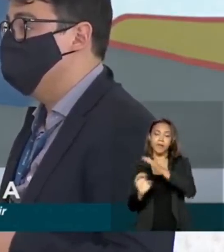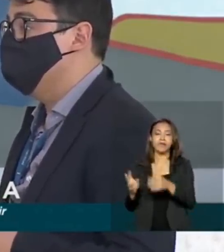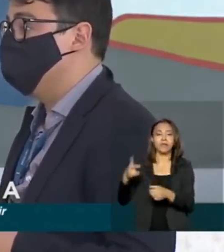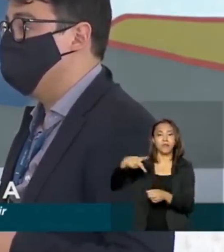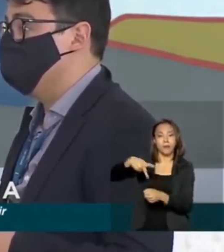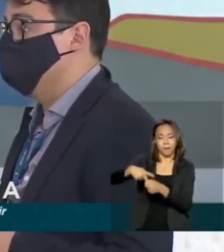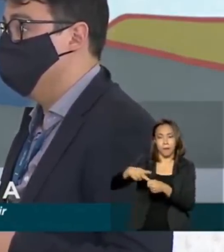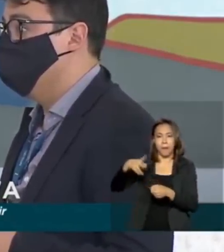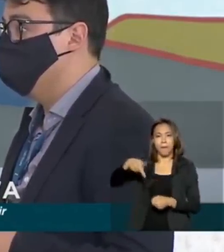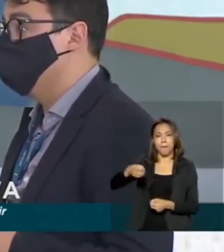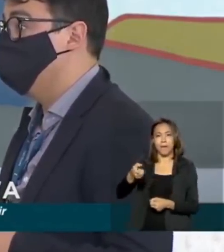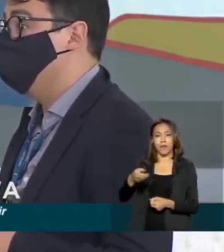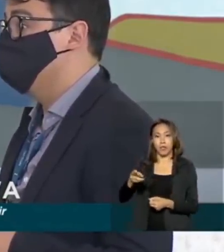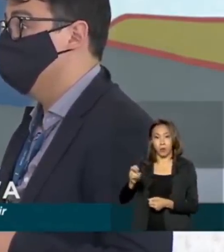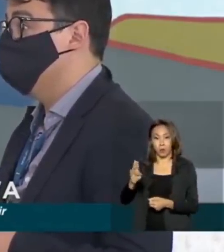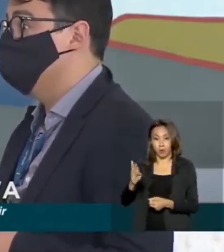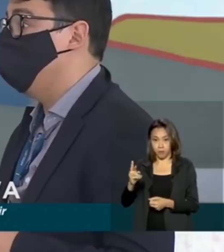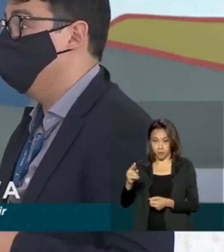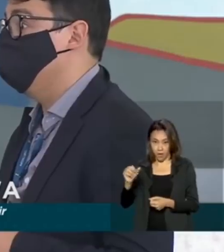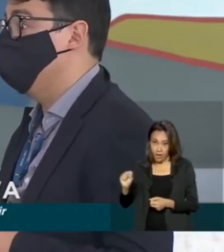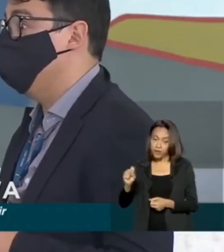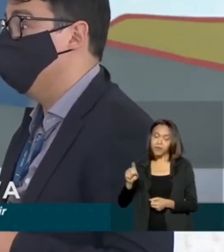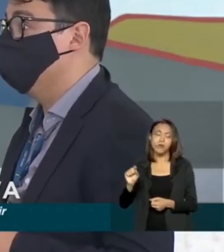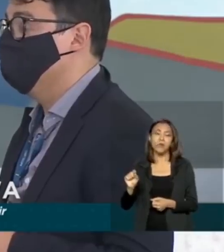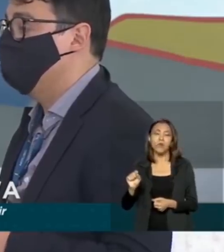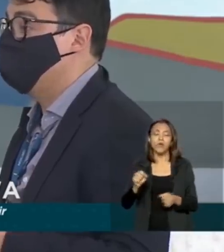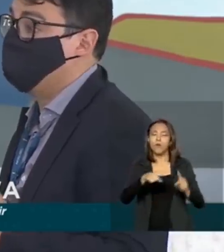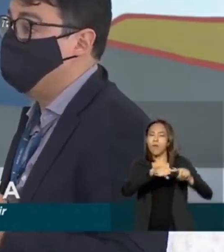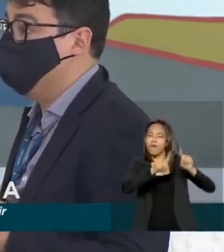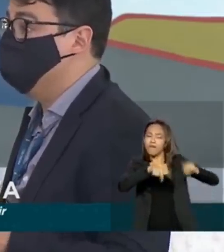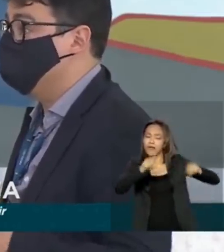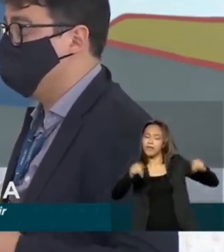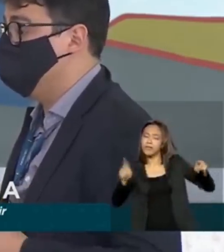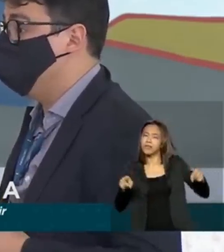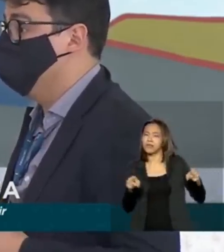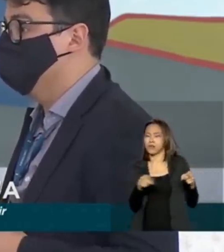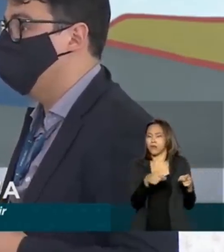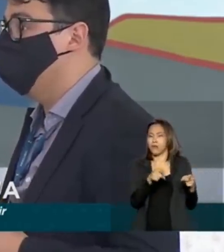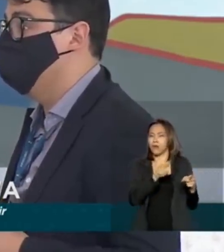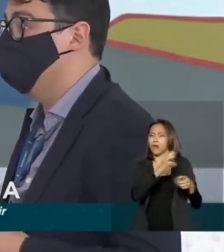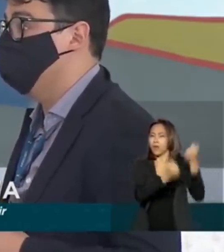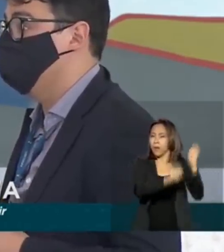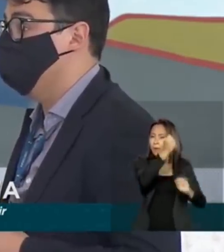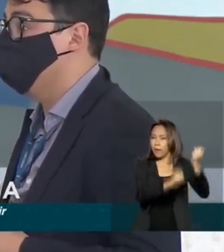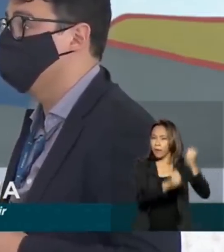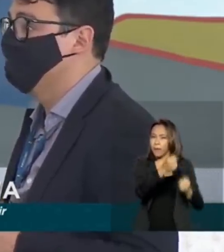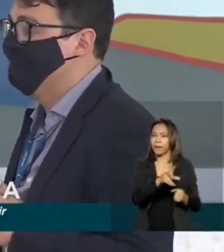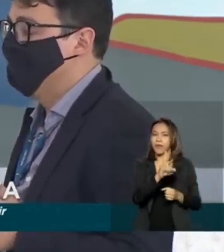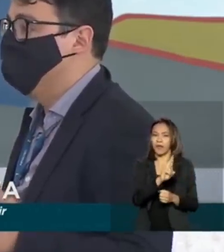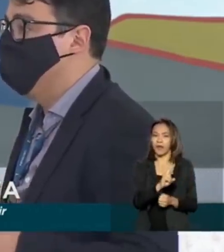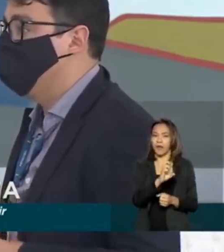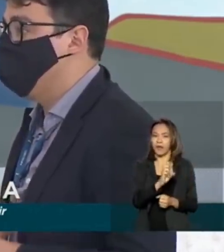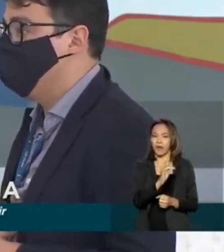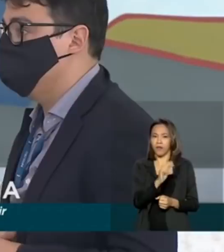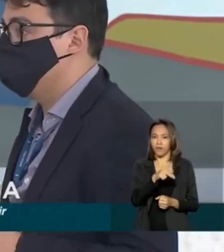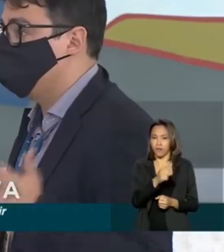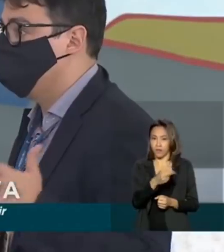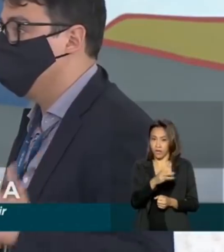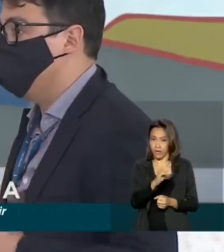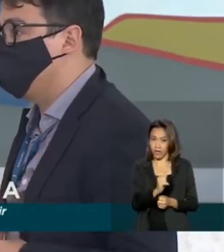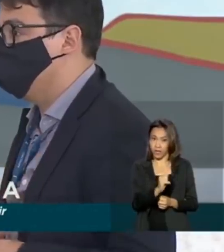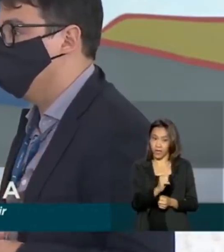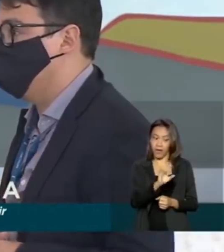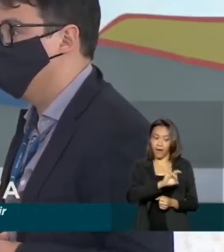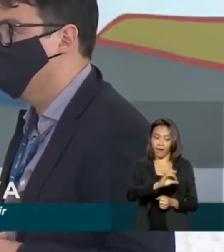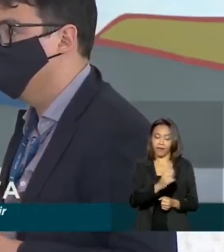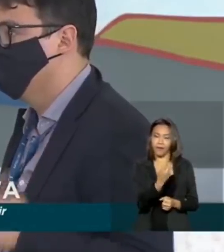um período para variação do preço na refinaria, a cada 15 dias, por exemplo, como já houve recentemente, e não mais de acordo